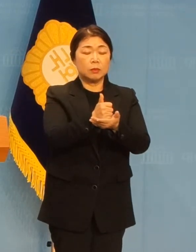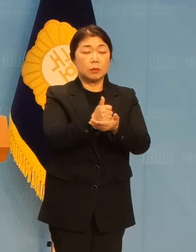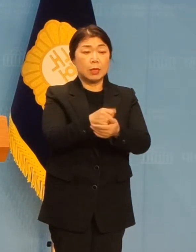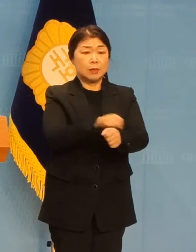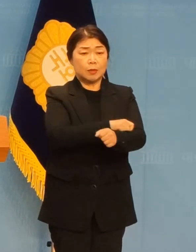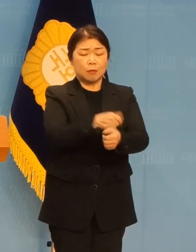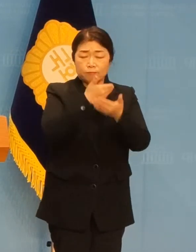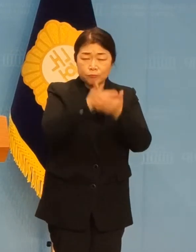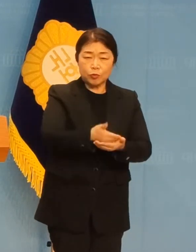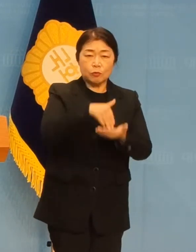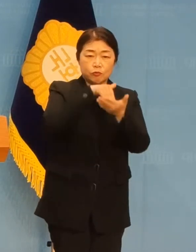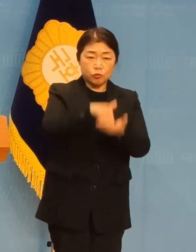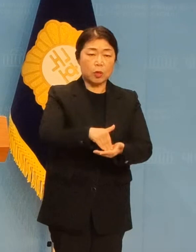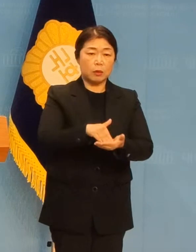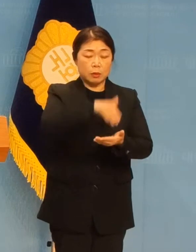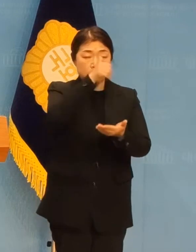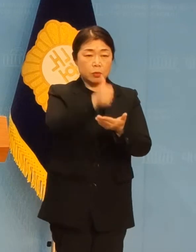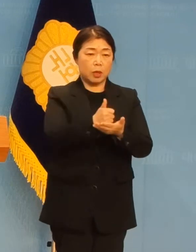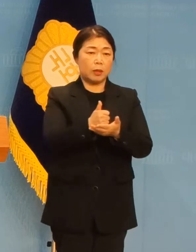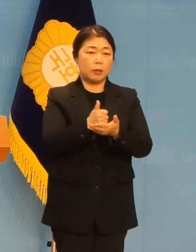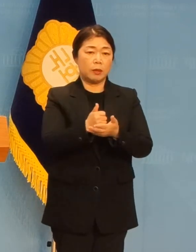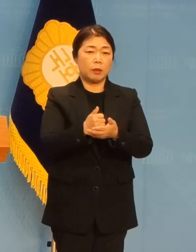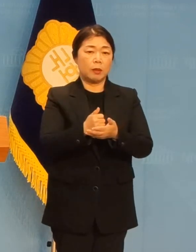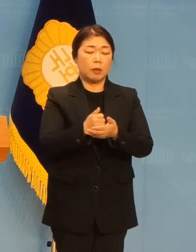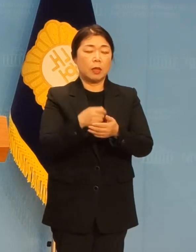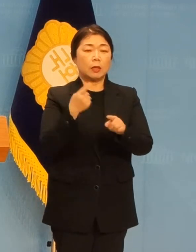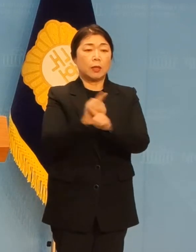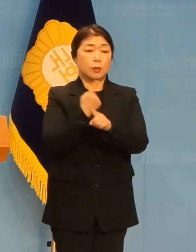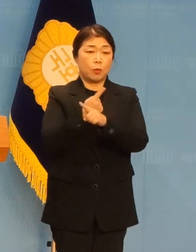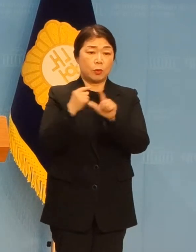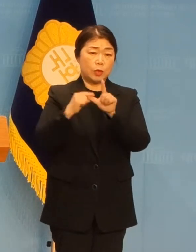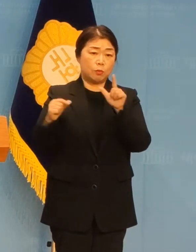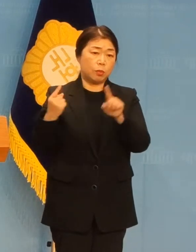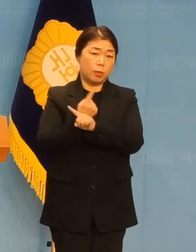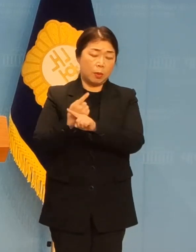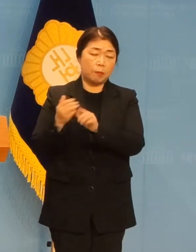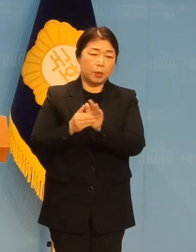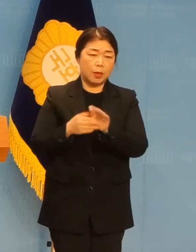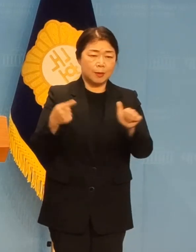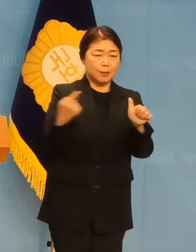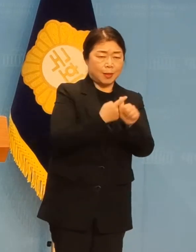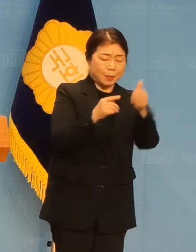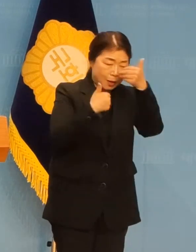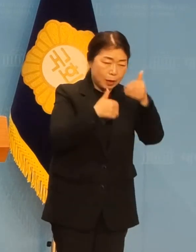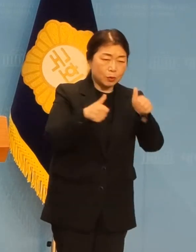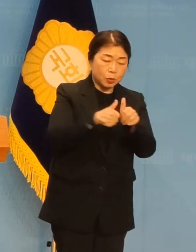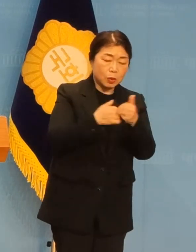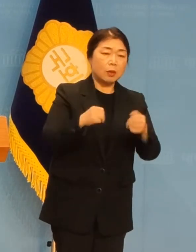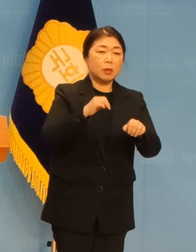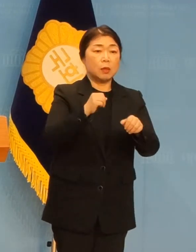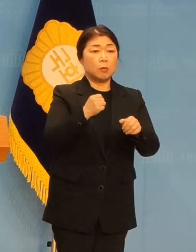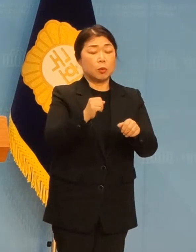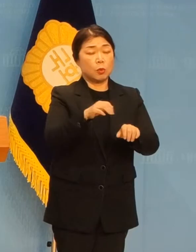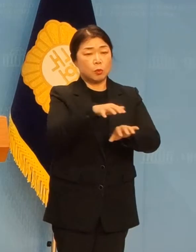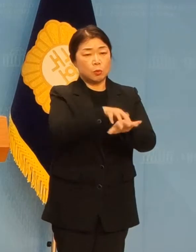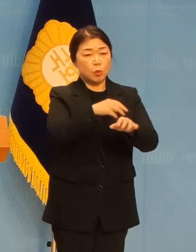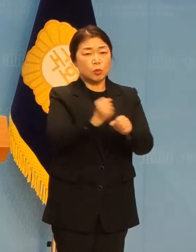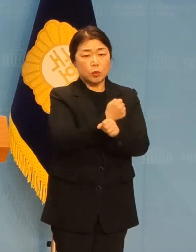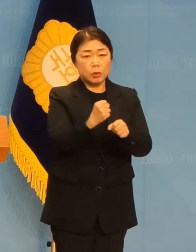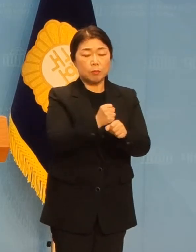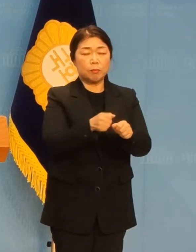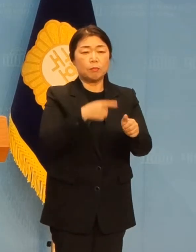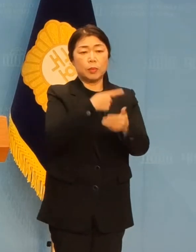특정강력범죄 일부 개정안, 이 법안을 통과시켜서 살인, 강도, 강간, 조직폭력 피해자에게도 국선변호가